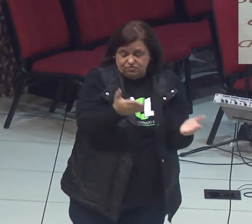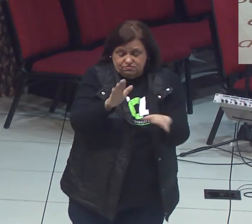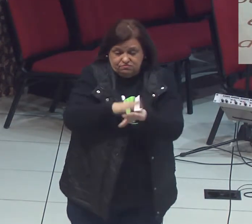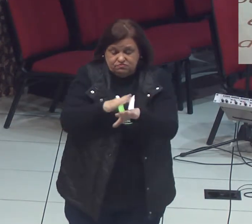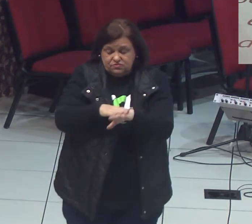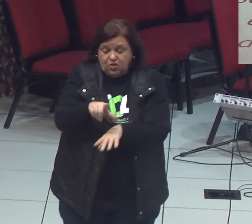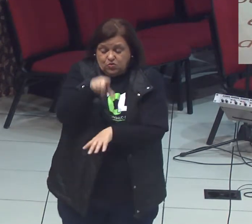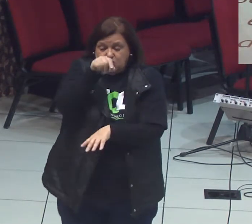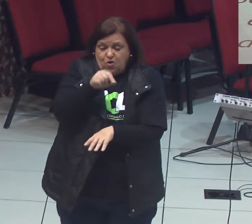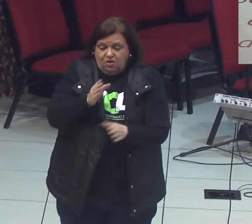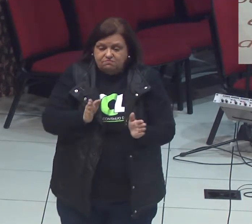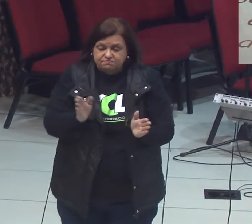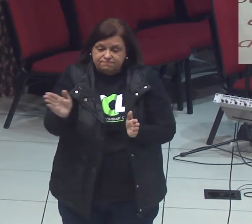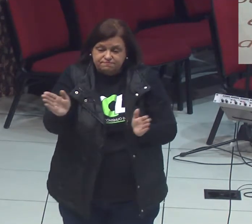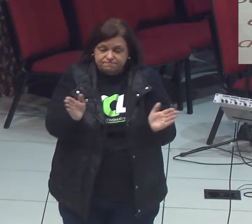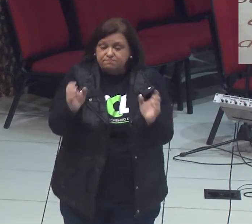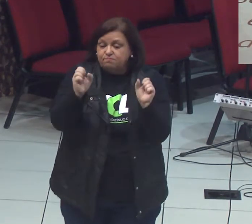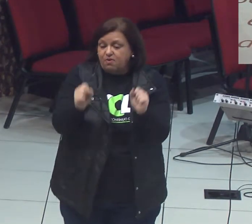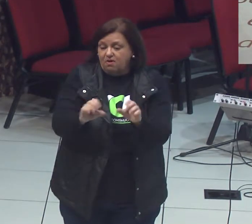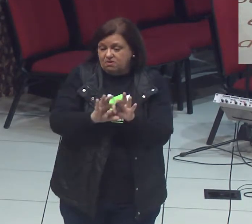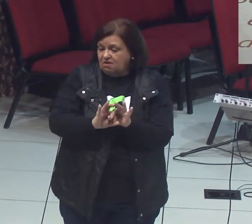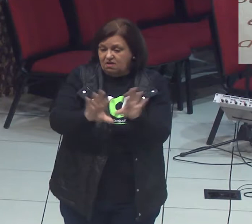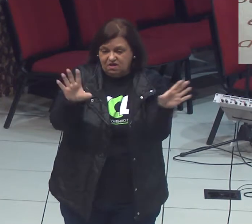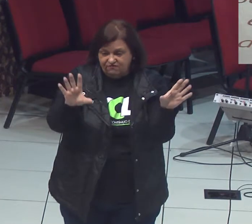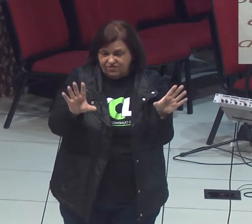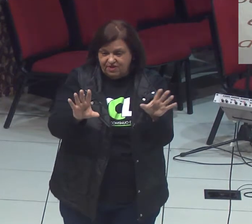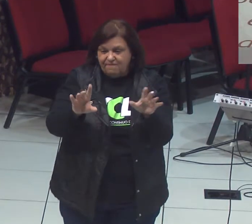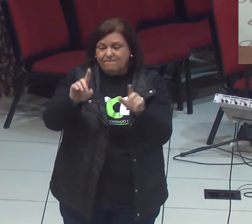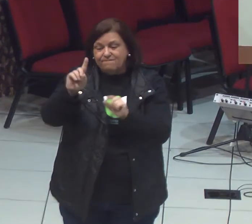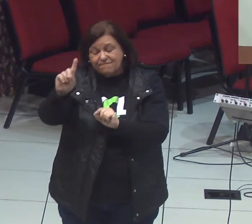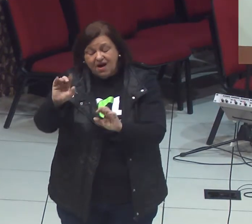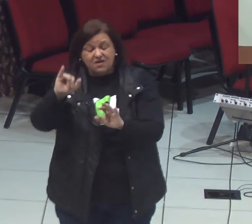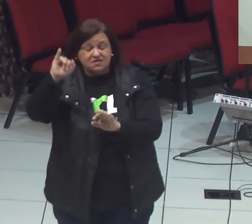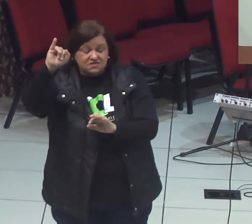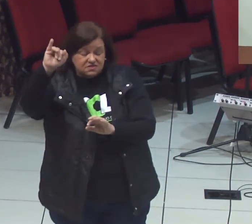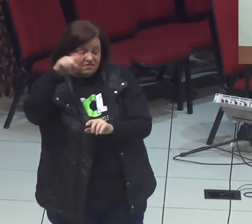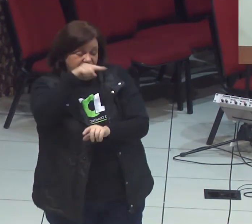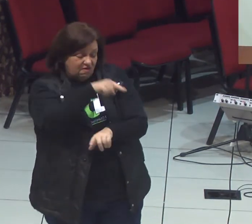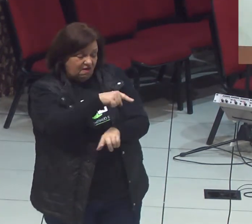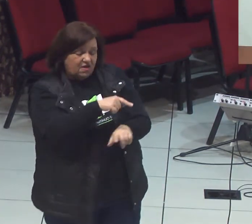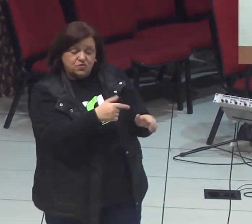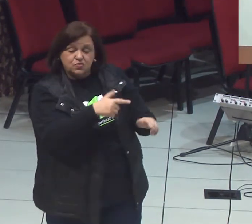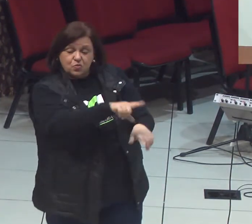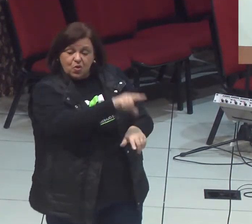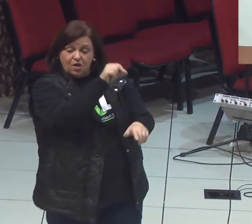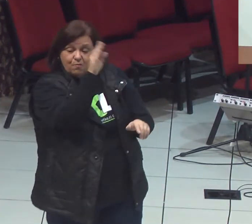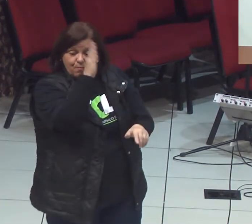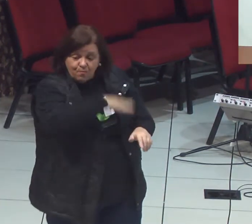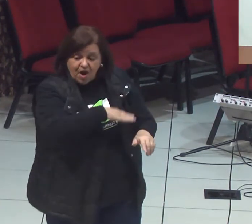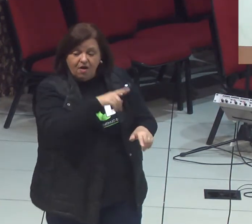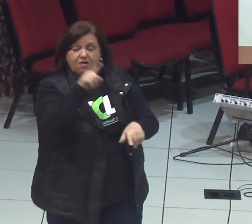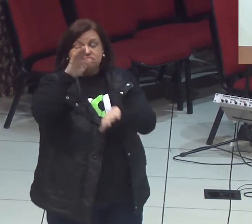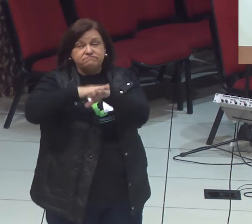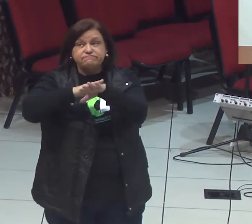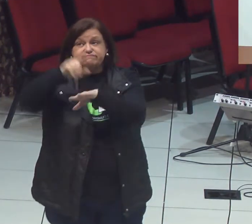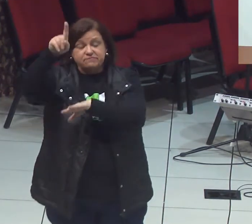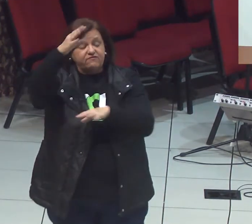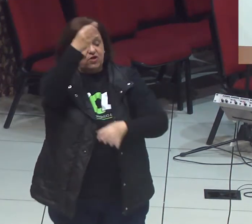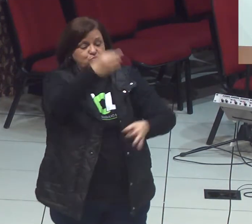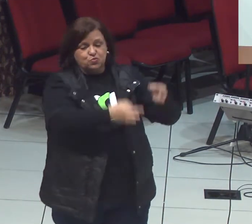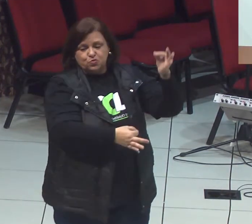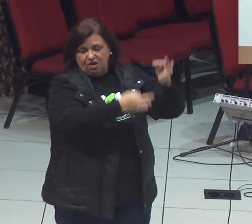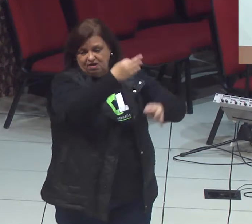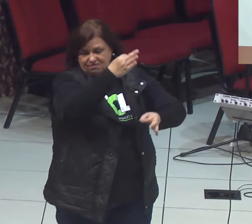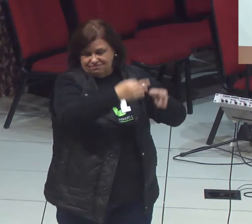bíblico. Então, só um comentário rápido: ainda que o mal e o engano já operem nesse mundo,